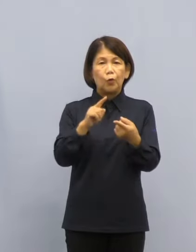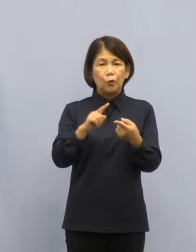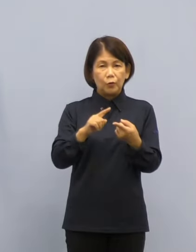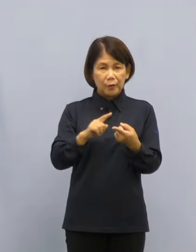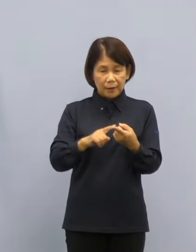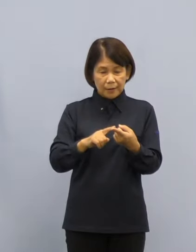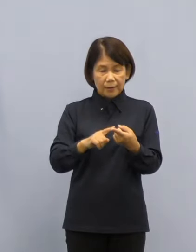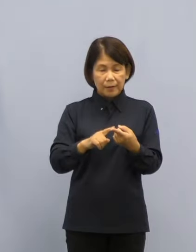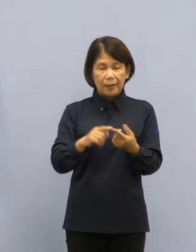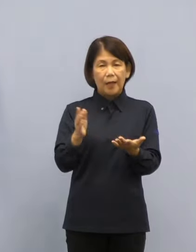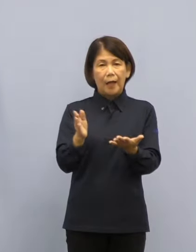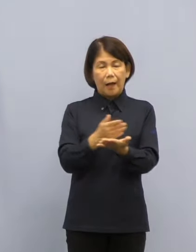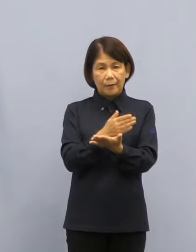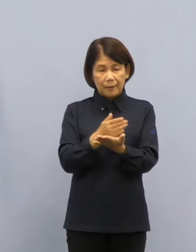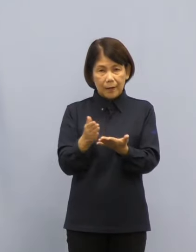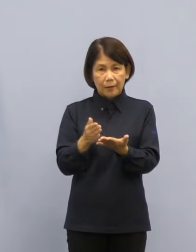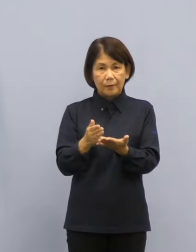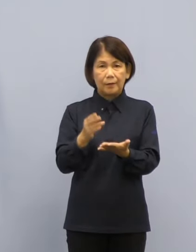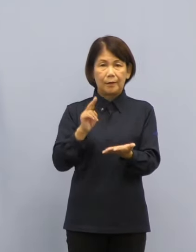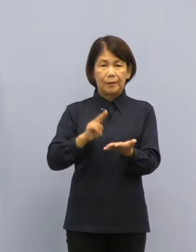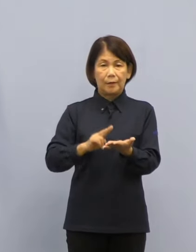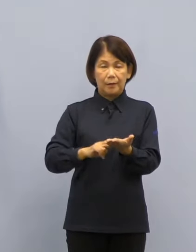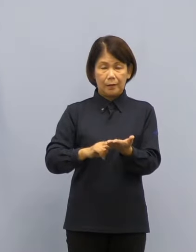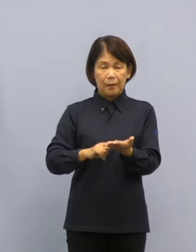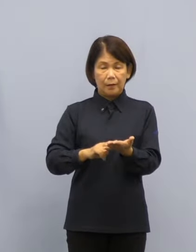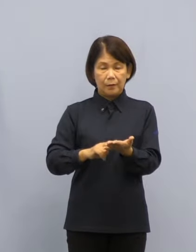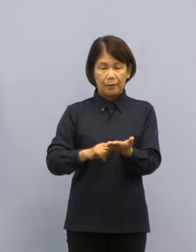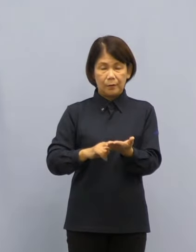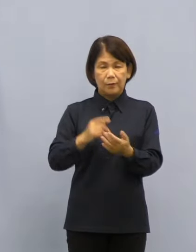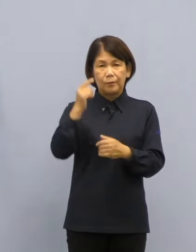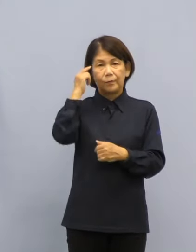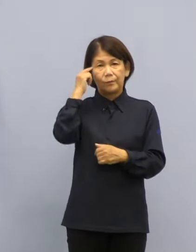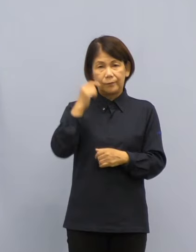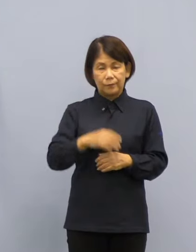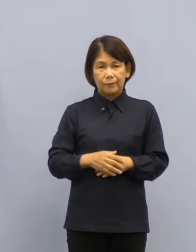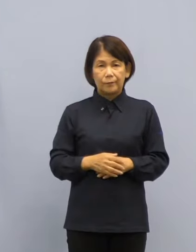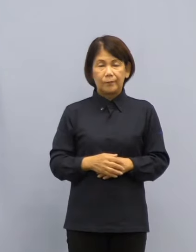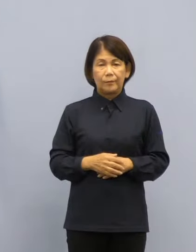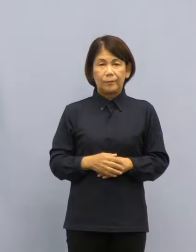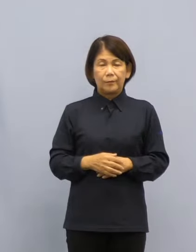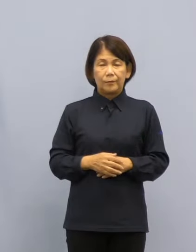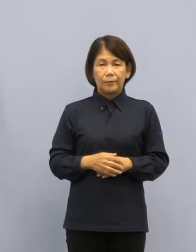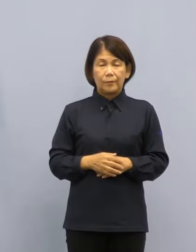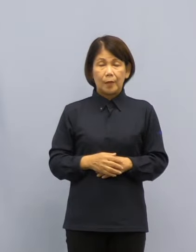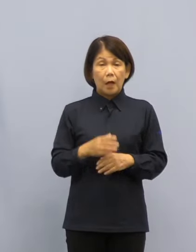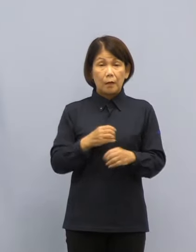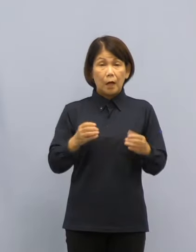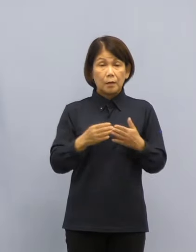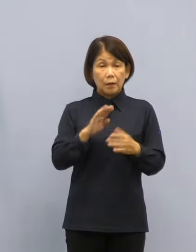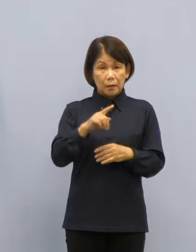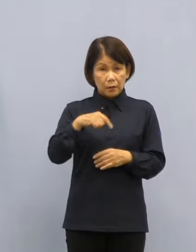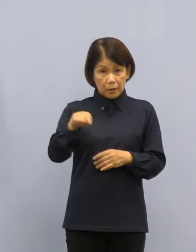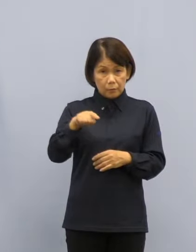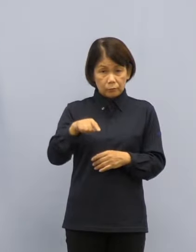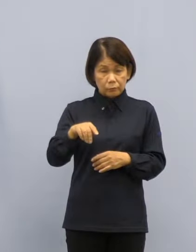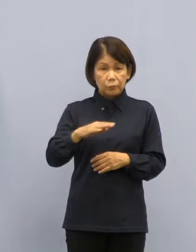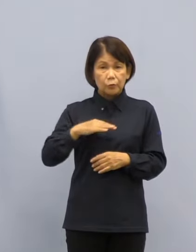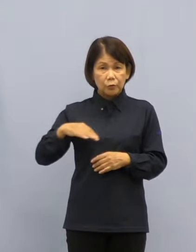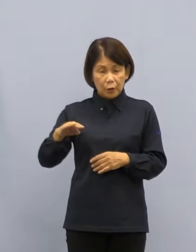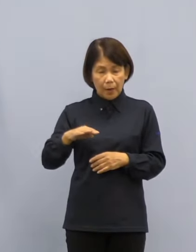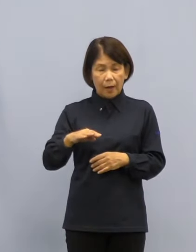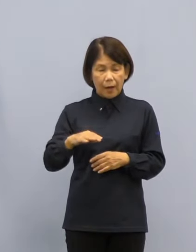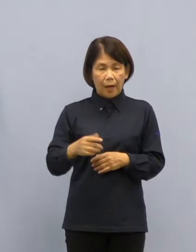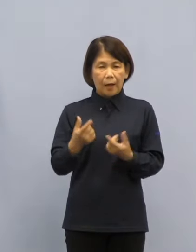くのじゃないかなと、協議が進んでいくのじゃないかなというふうに期待をしておりますので、長崎県としてはしっかりフル規格でつなが